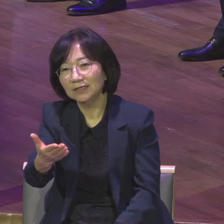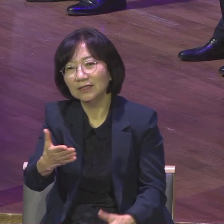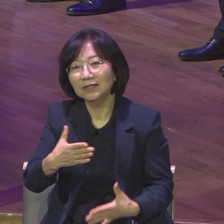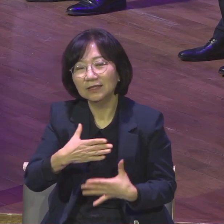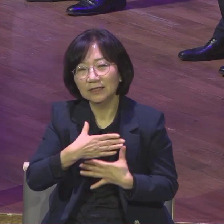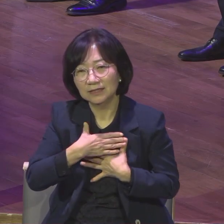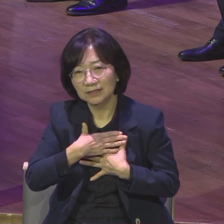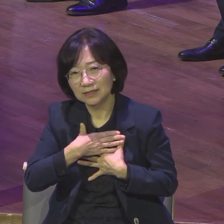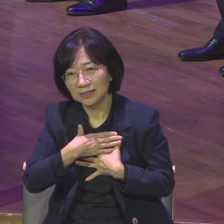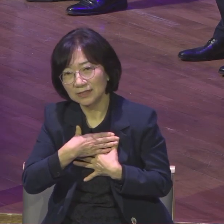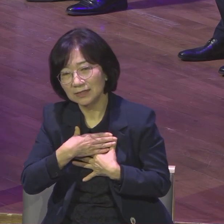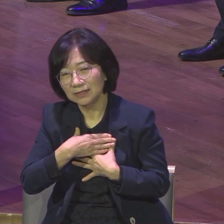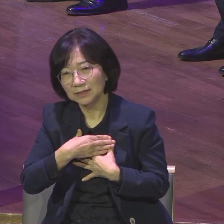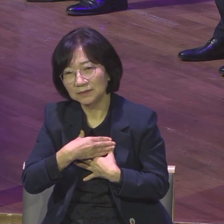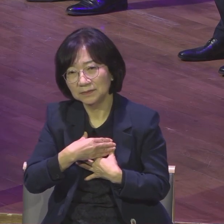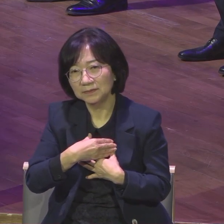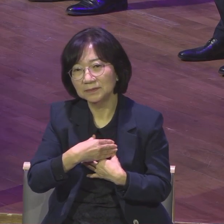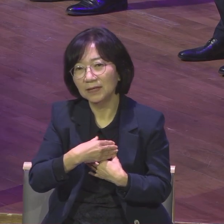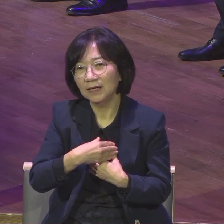그대여